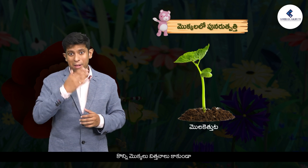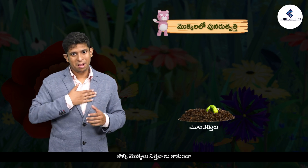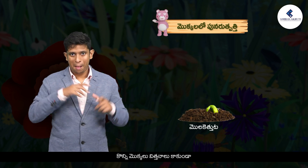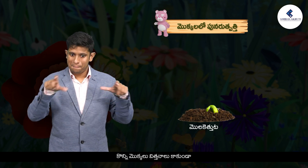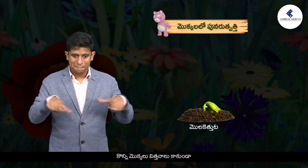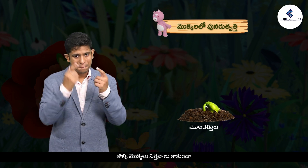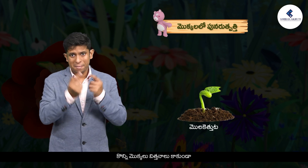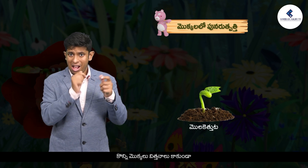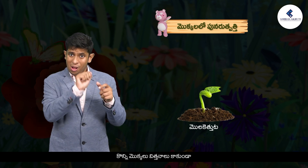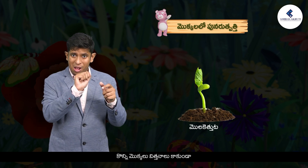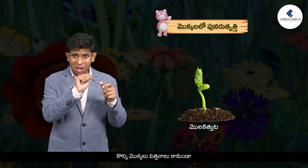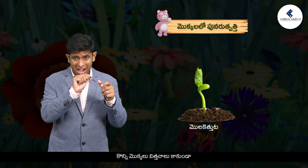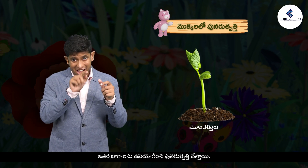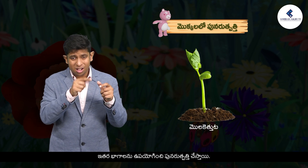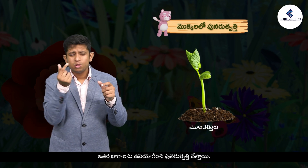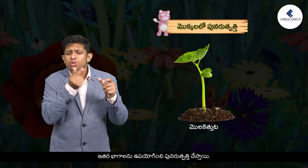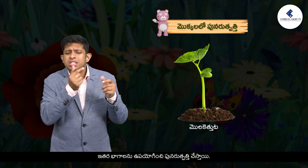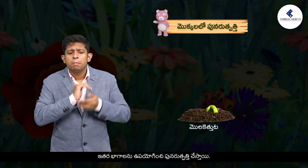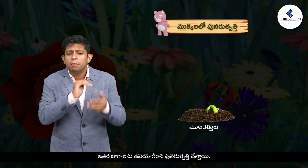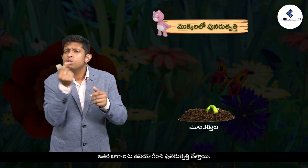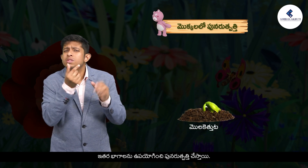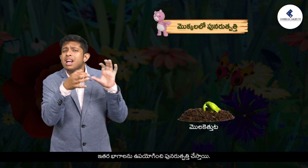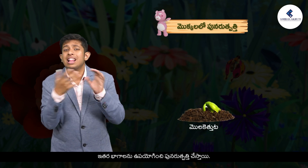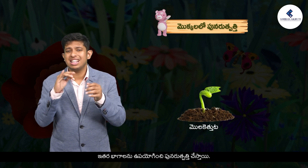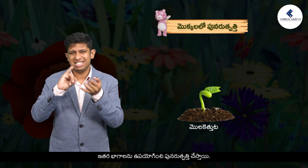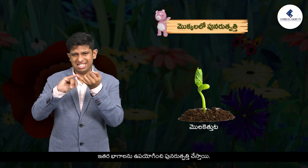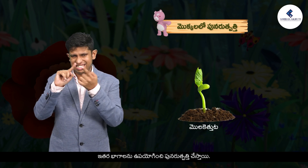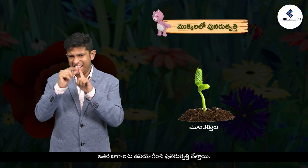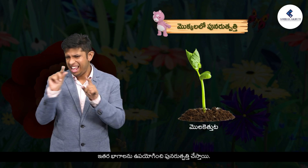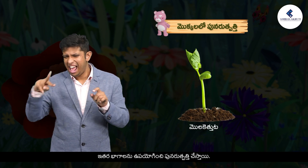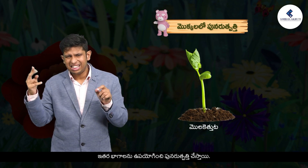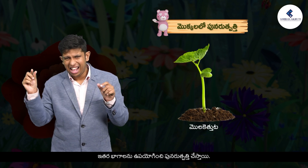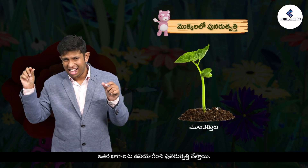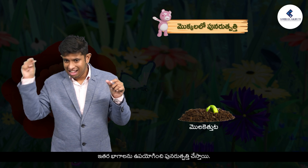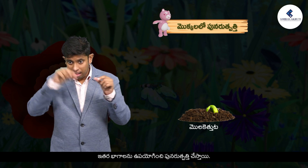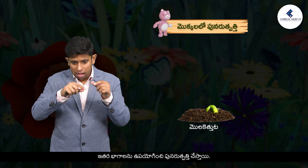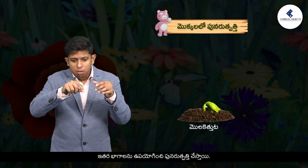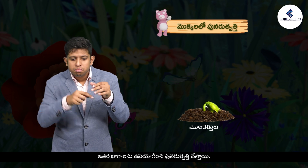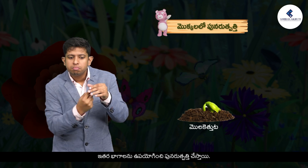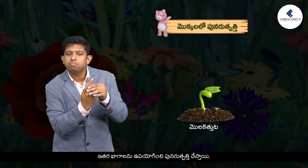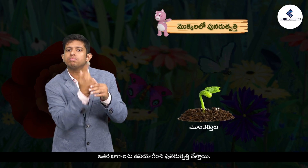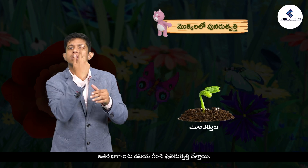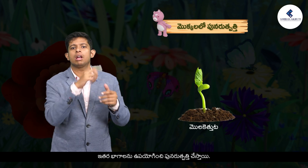కొన్ని మొక్కలు విత్తనాలు కాకుండా ఇతర భాగాలను ఉపయోగించి పునరుత్పత్తి చేస్తాయి.